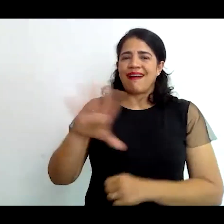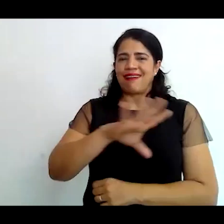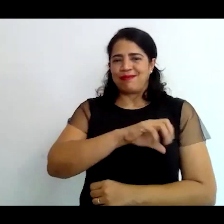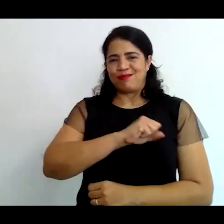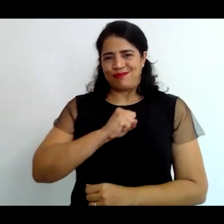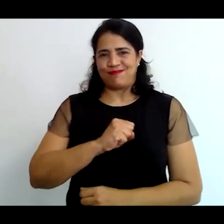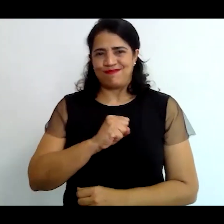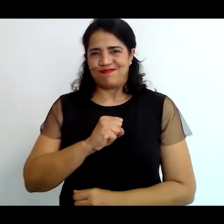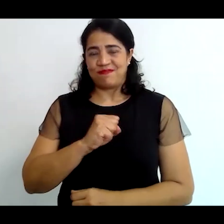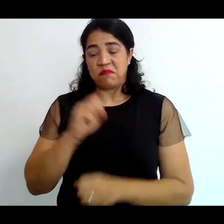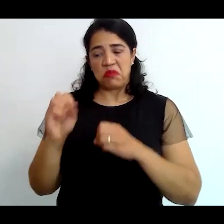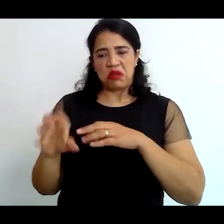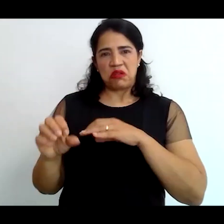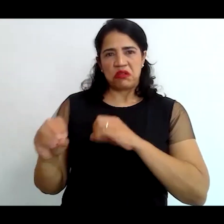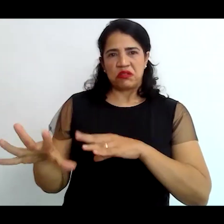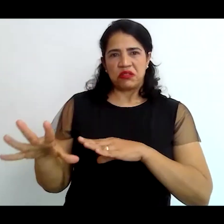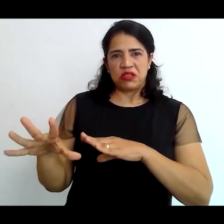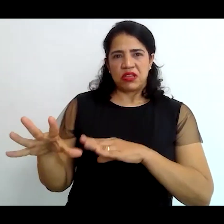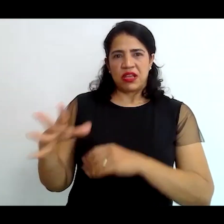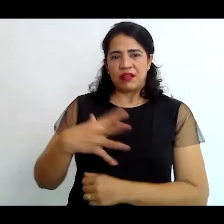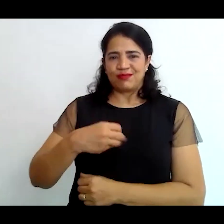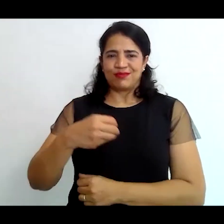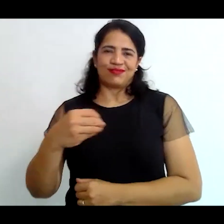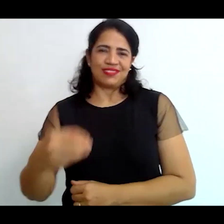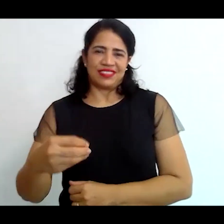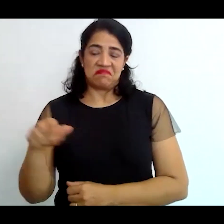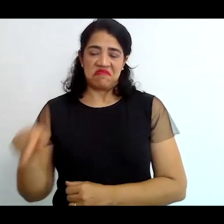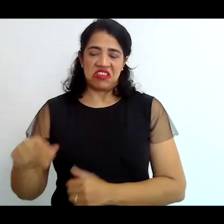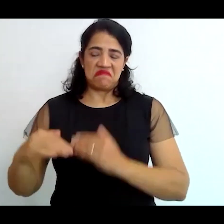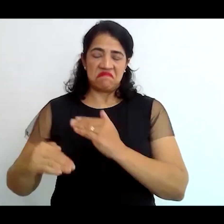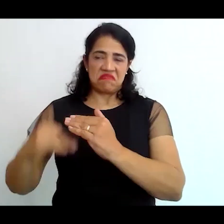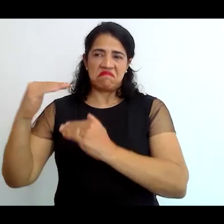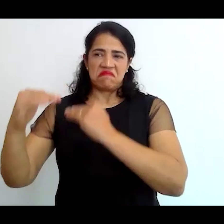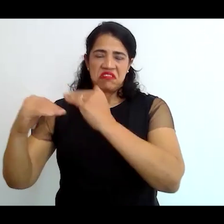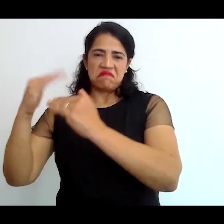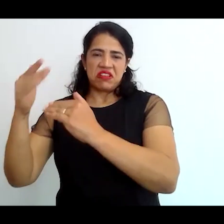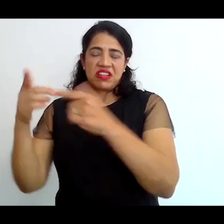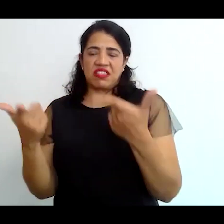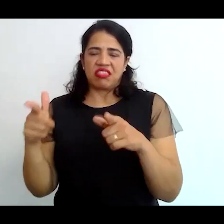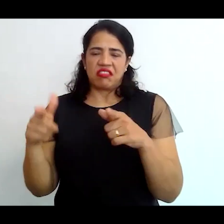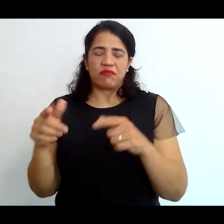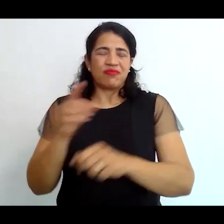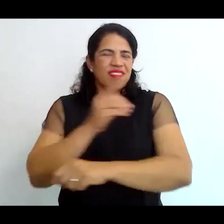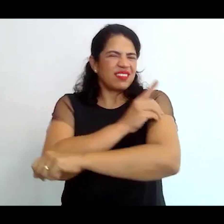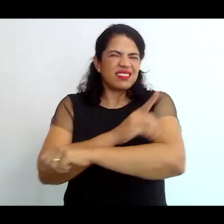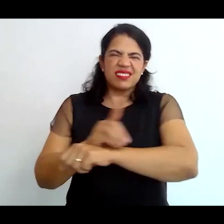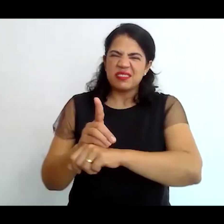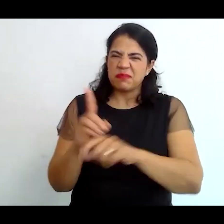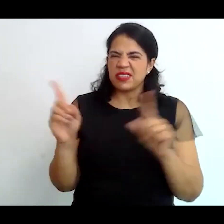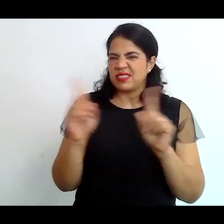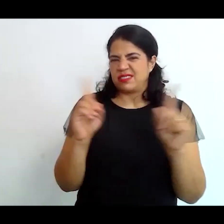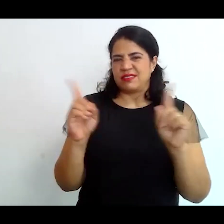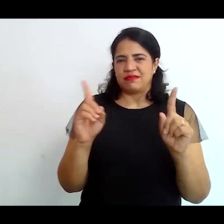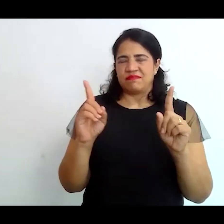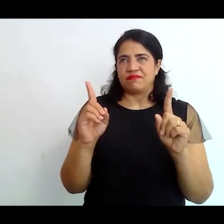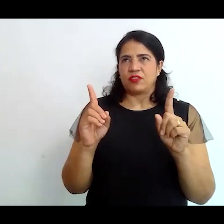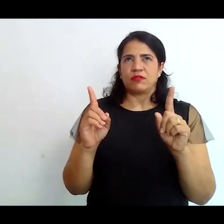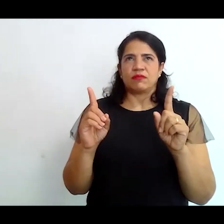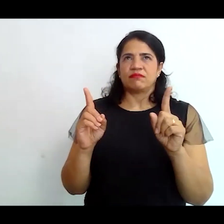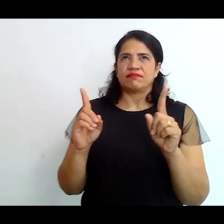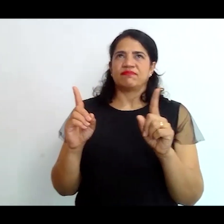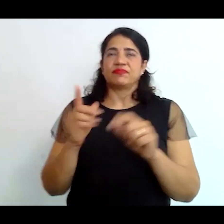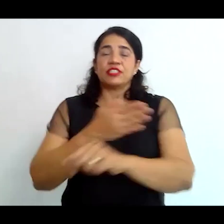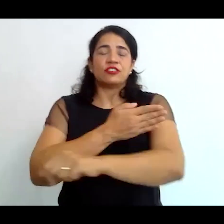disciplina. E tem outros pais usam apenas a justiça na disciplina,